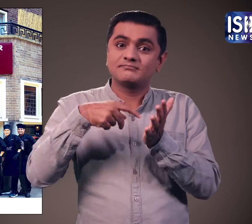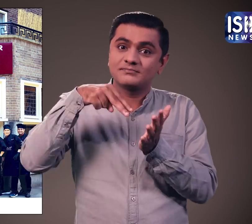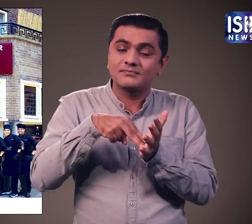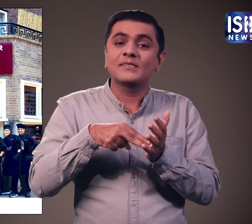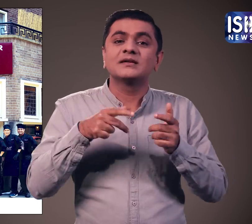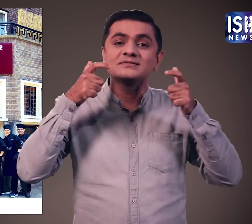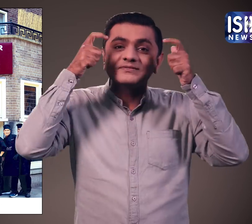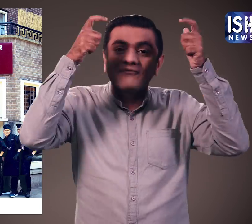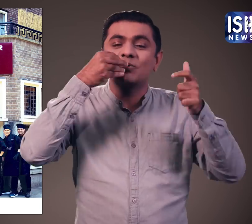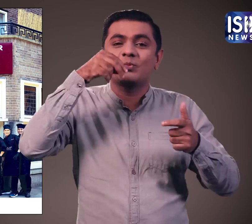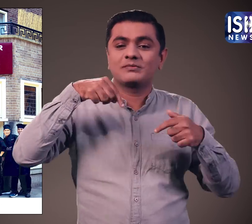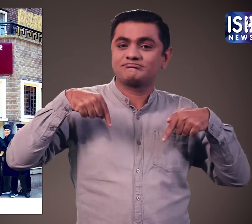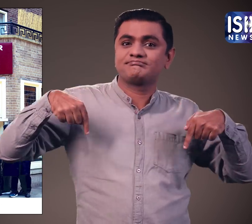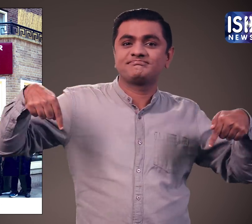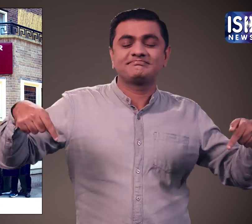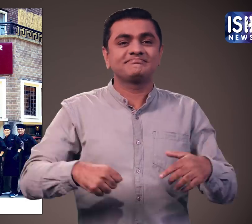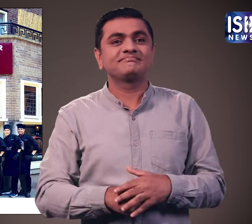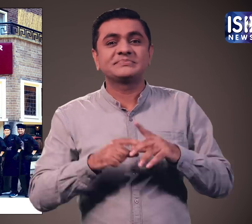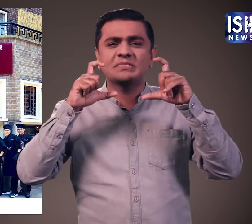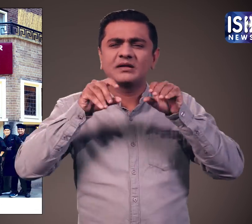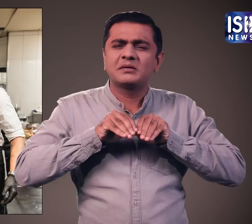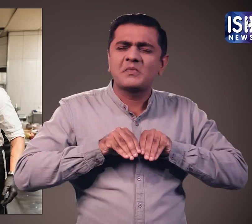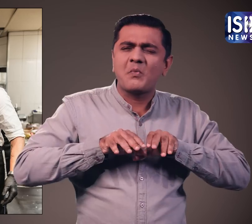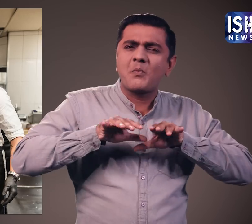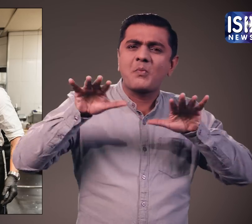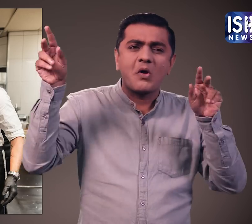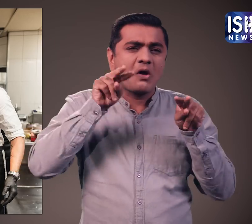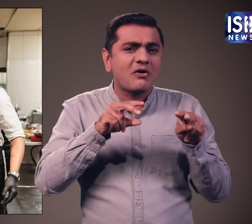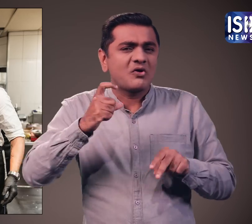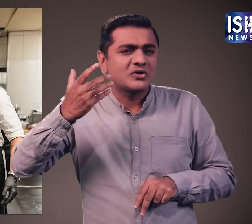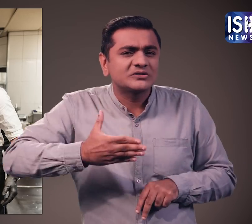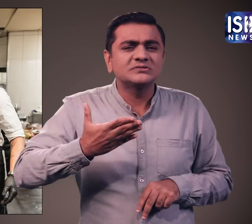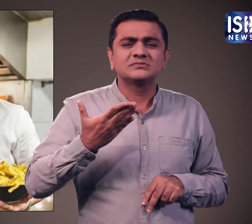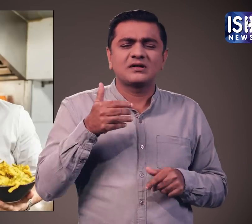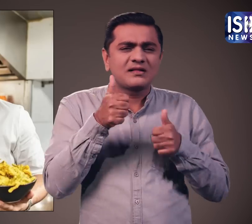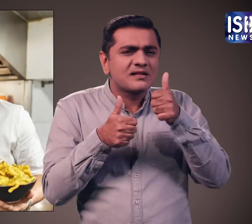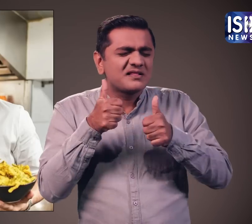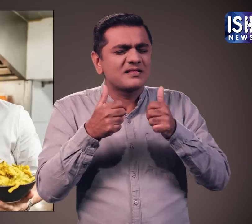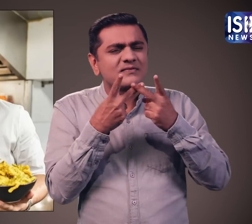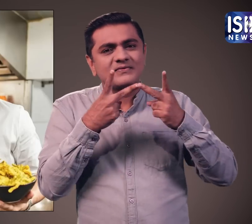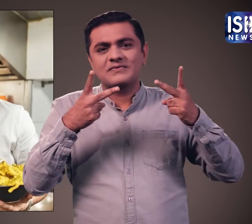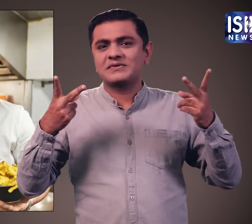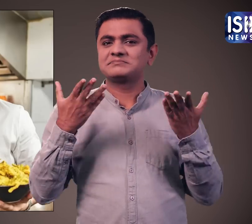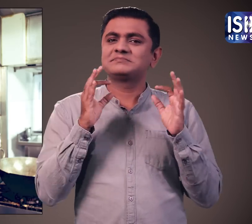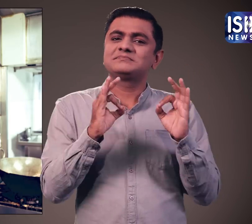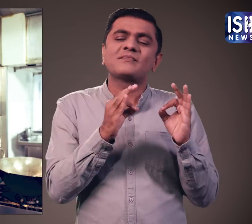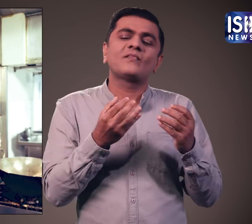थे। फोटो वाइरल होने के बाद कई लोगों ने बधाई संदेश पोस्ट